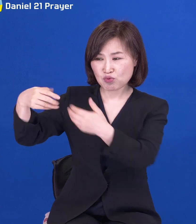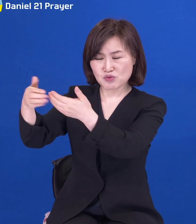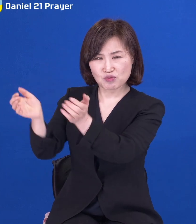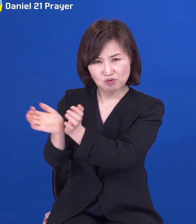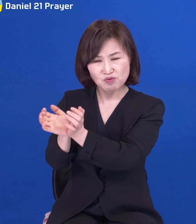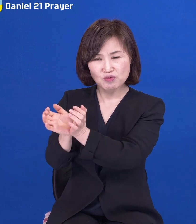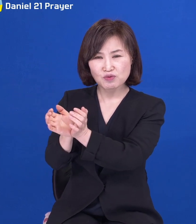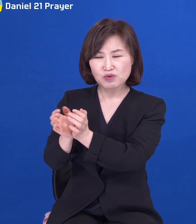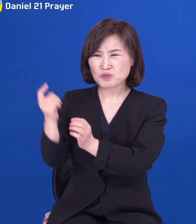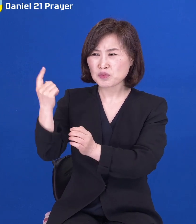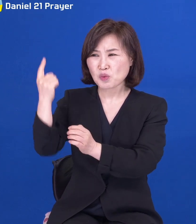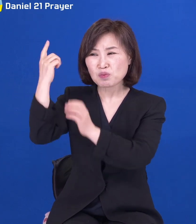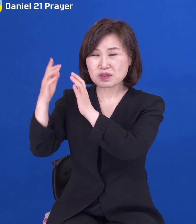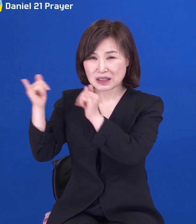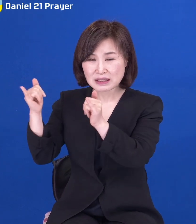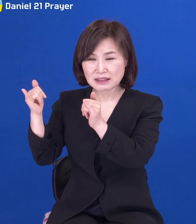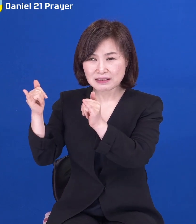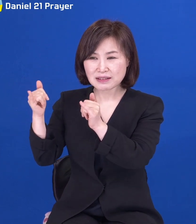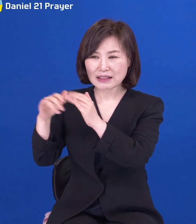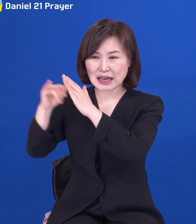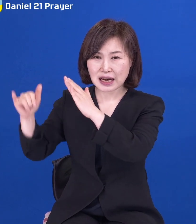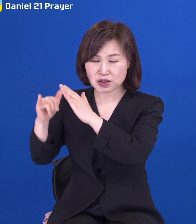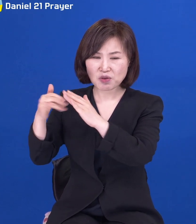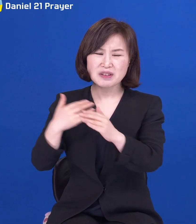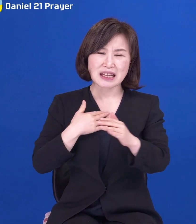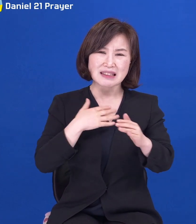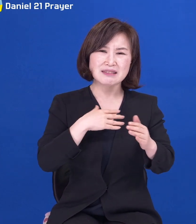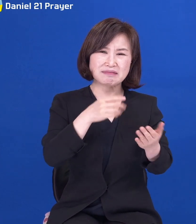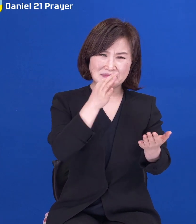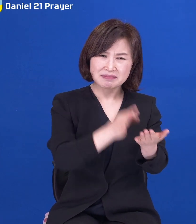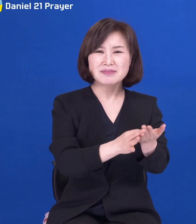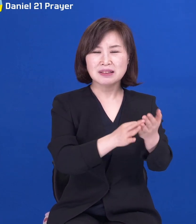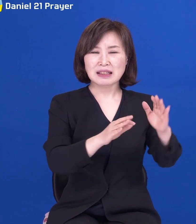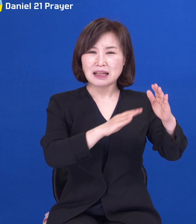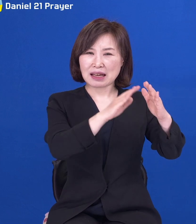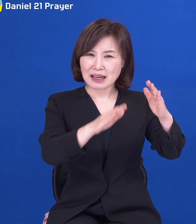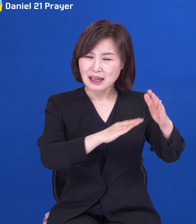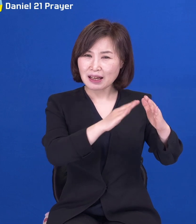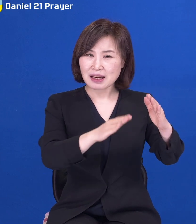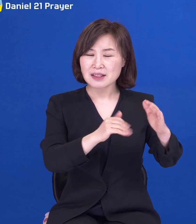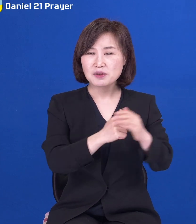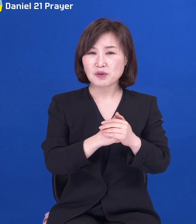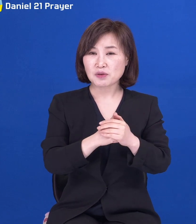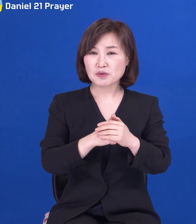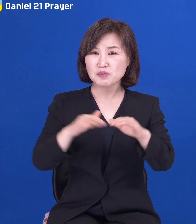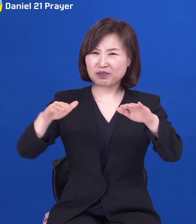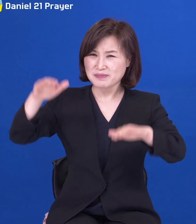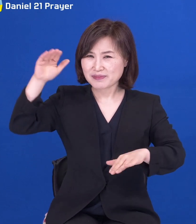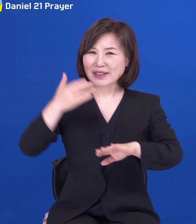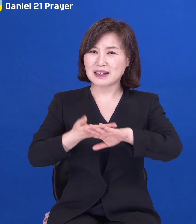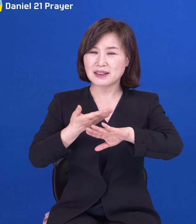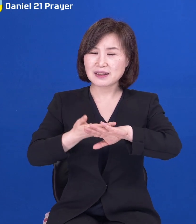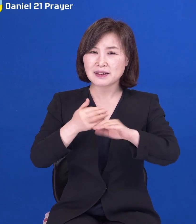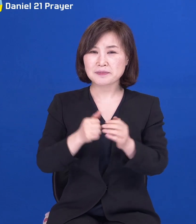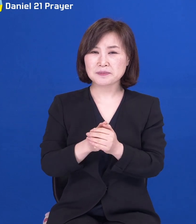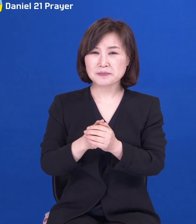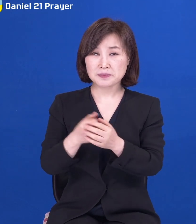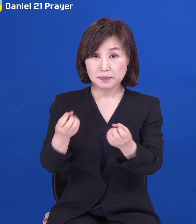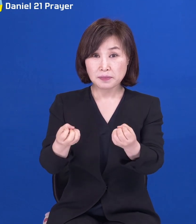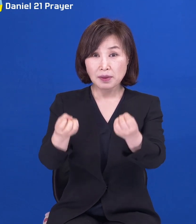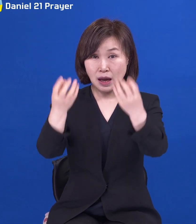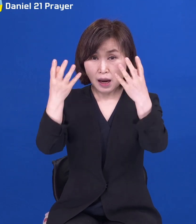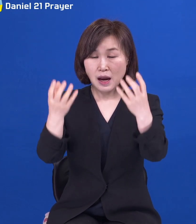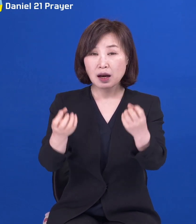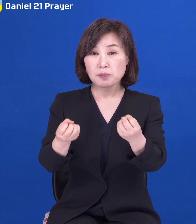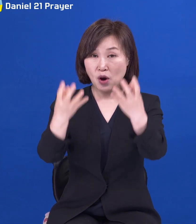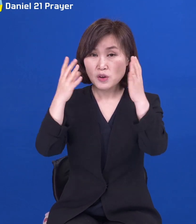말하면 약간 막노동자 집안의 애였고요. 그러다 보니까 이 친구가 하루는 명절날에 되면 가끔